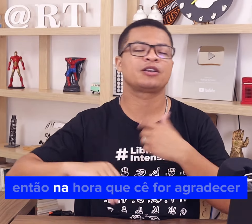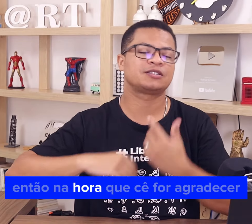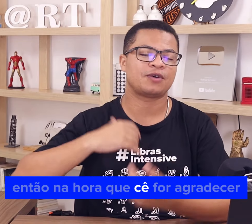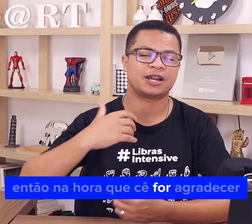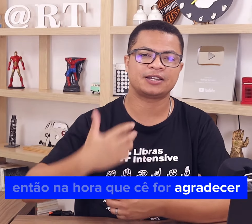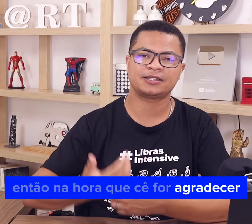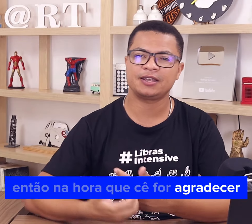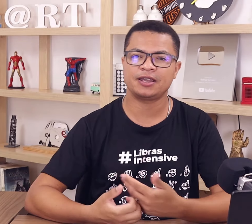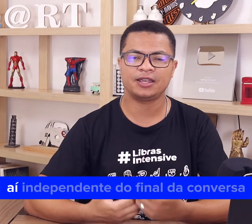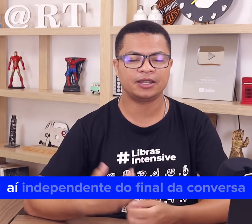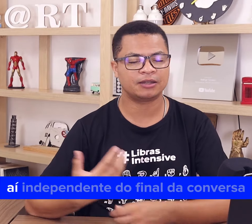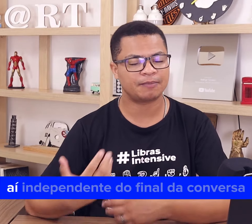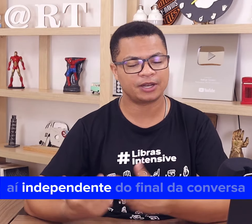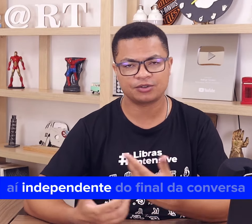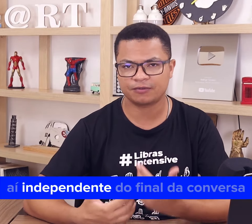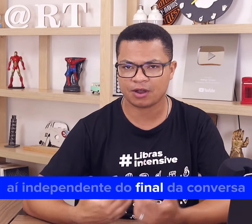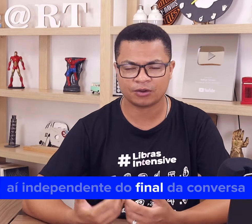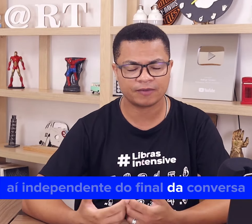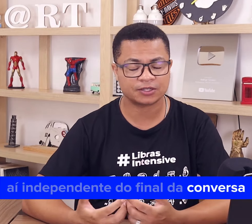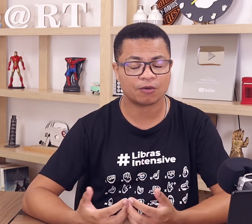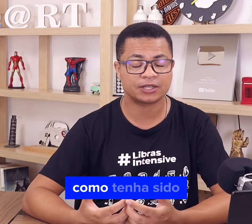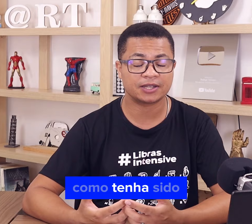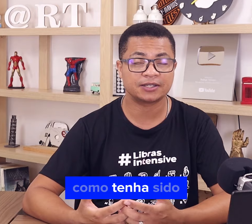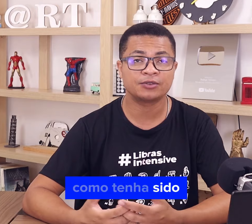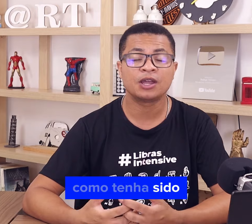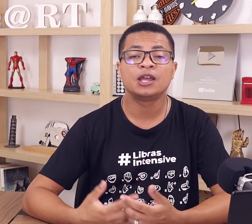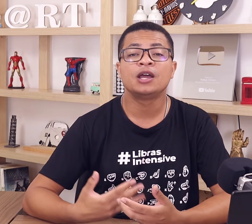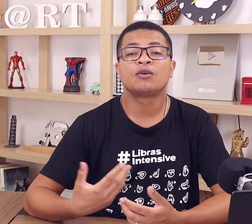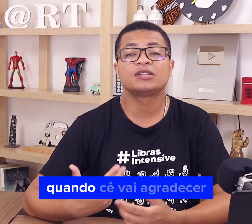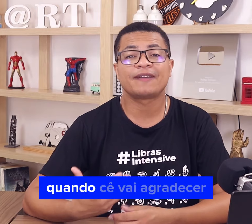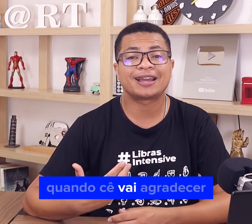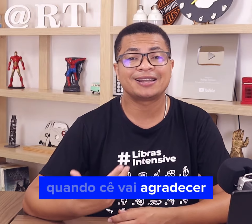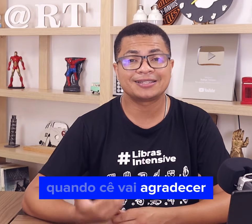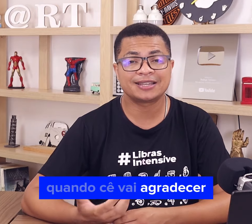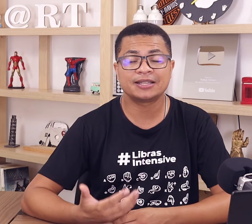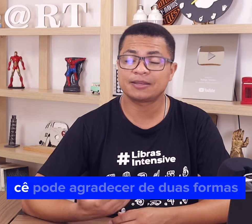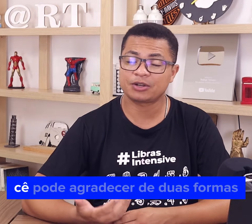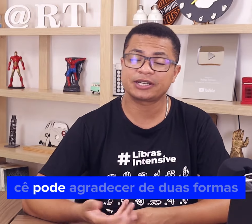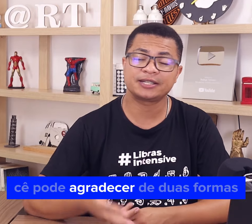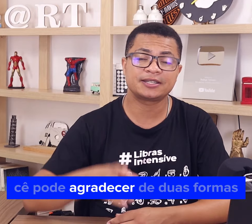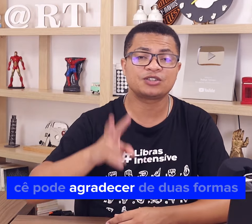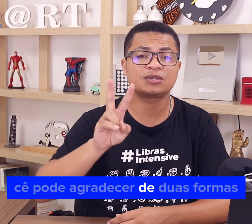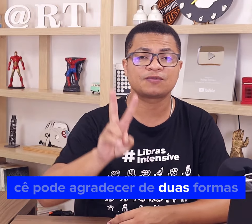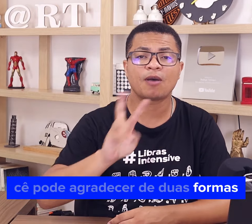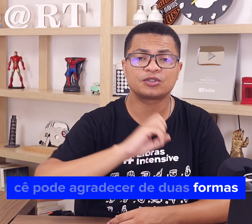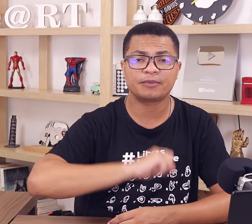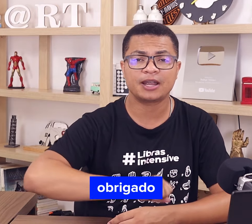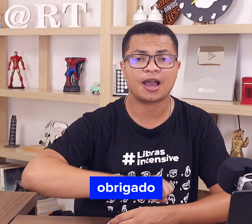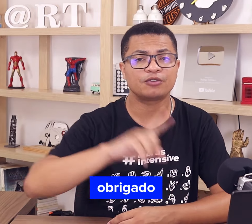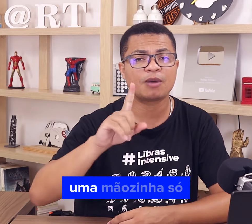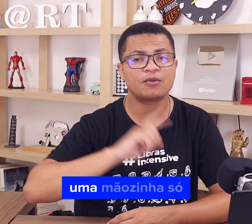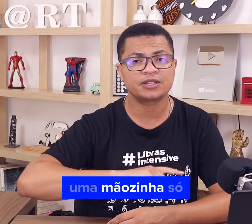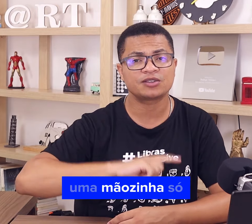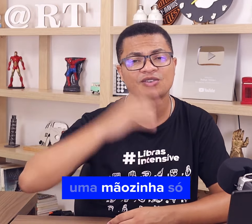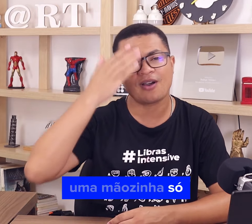hora que você for agradecer aí, independente do final da conversa como tenha sido, quando você vai agradecer, você pode agradecer de duas formas obrigado. Uma mãozinha só,